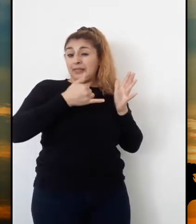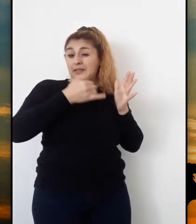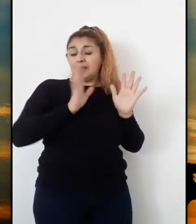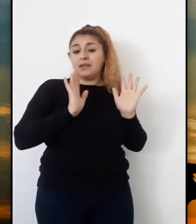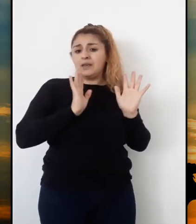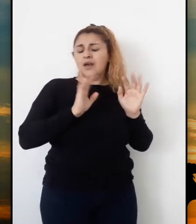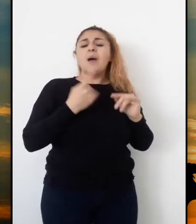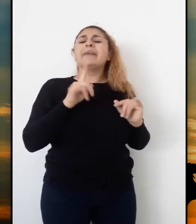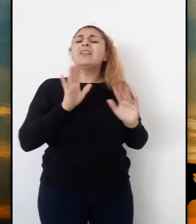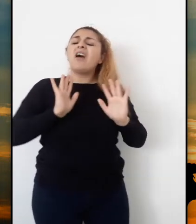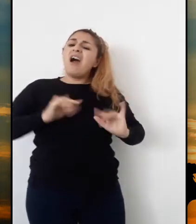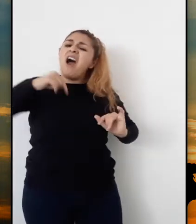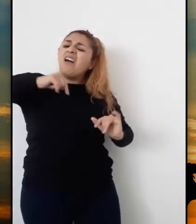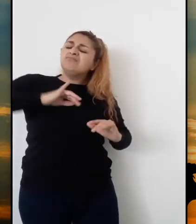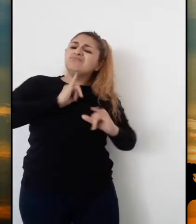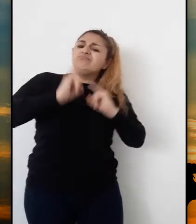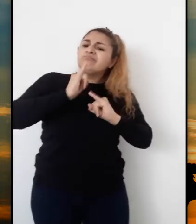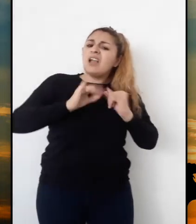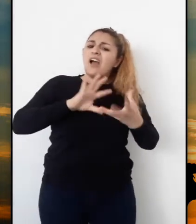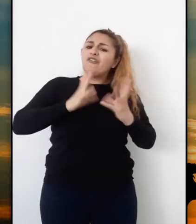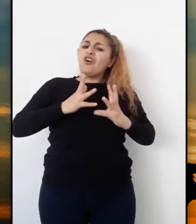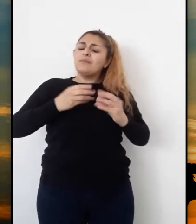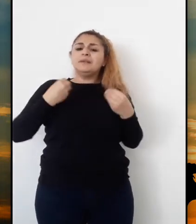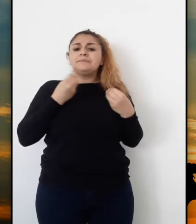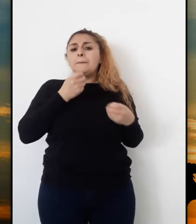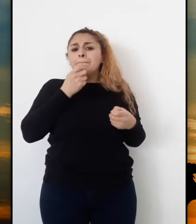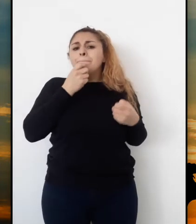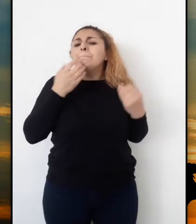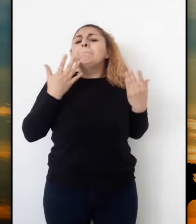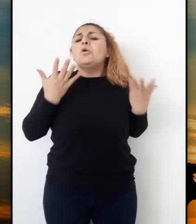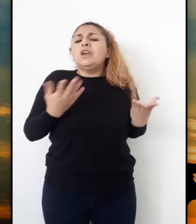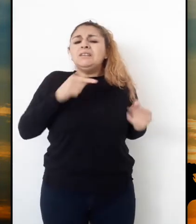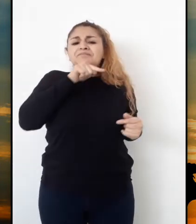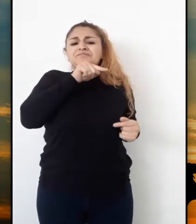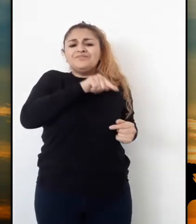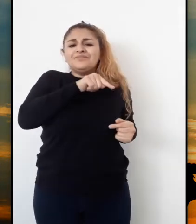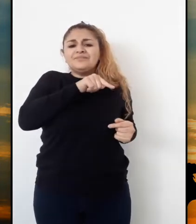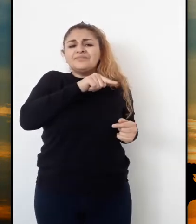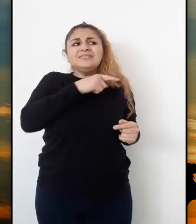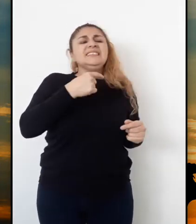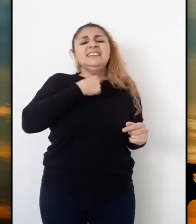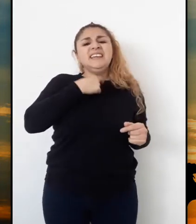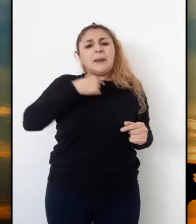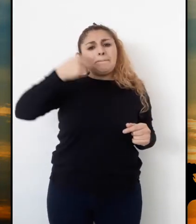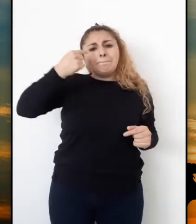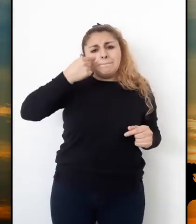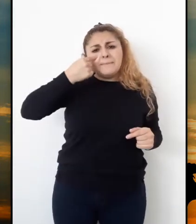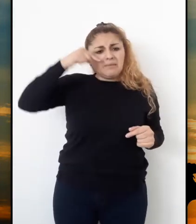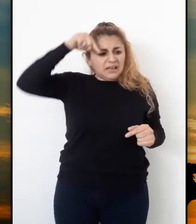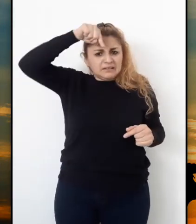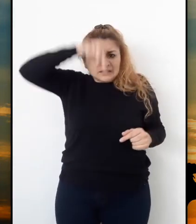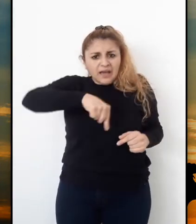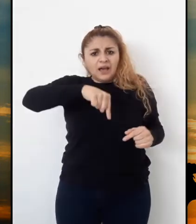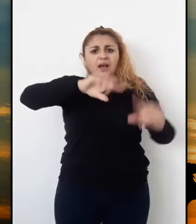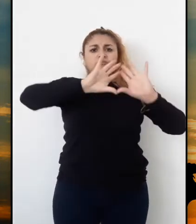Seigneur? ¿Estarías, te gustaría ir estar con el Señor? ¿O tu demanderas a Dios de te prolonger